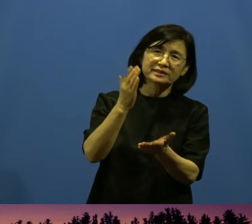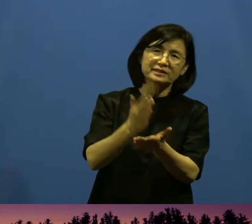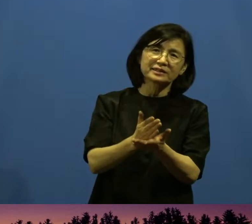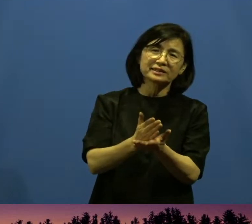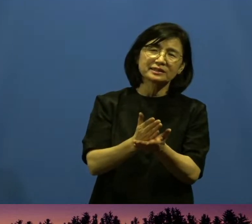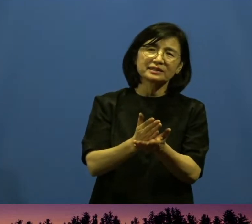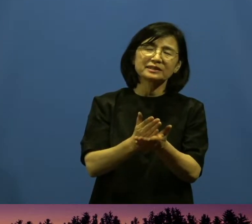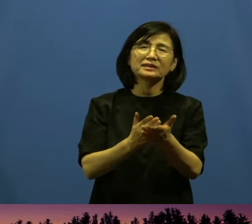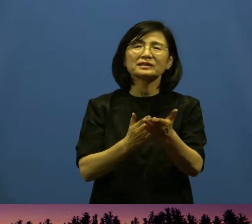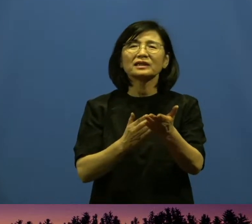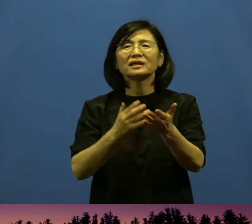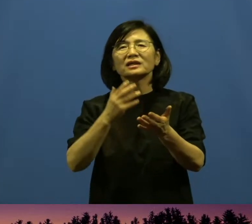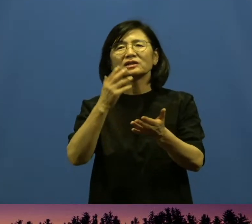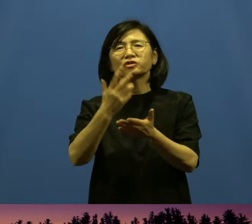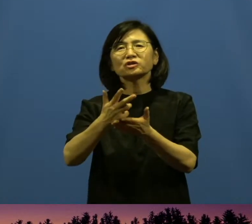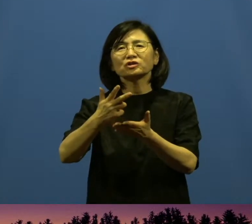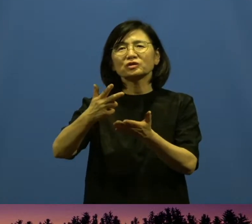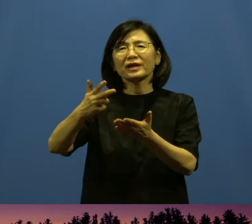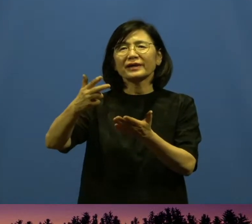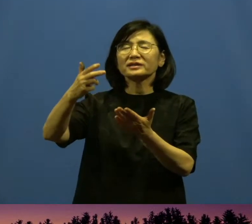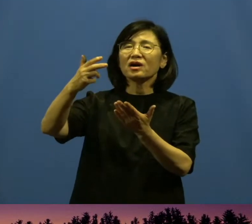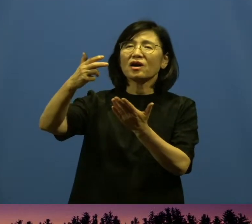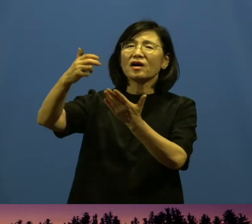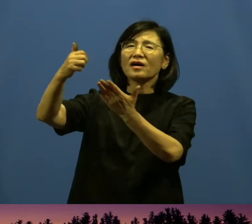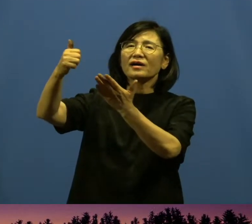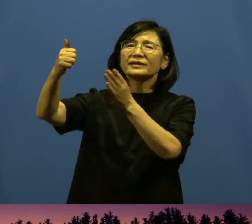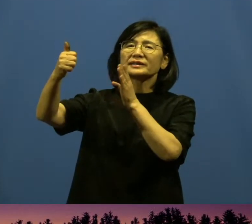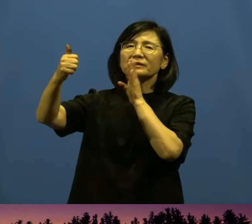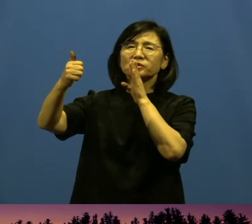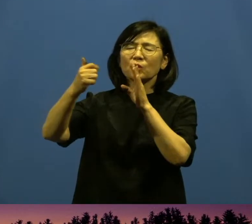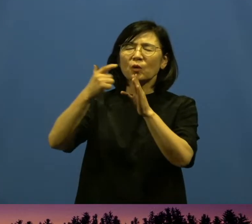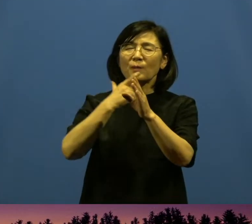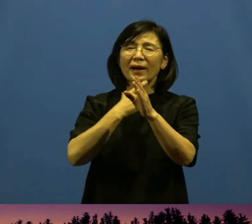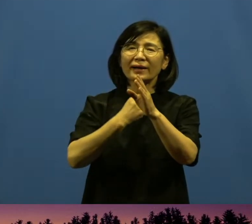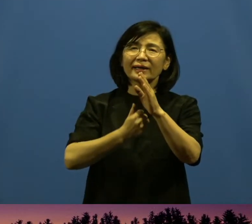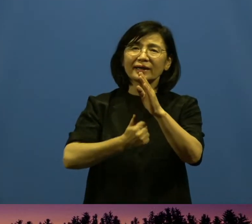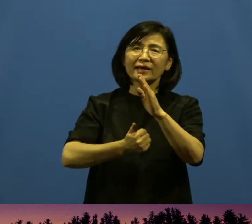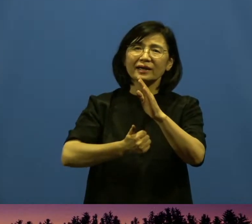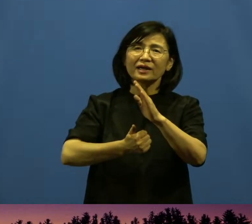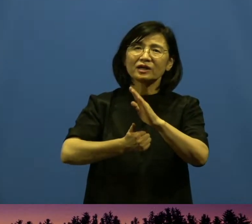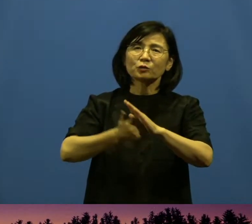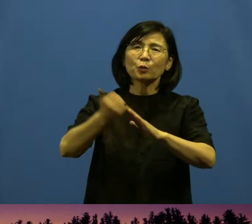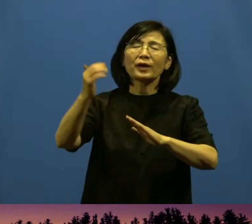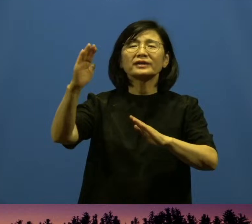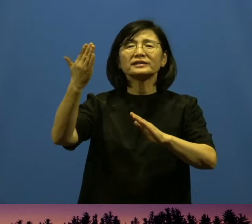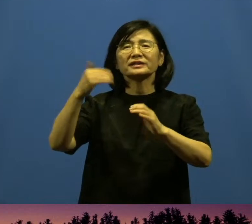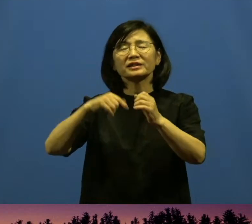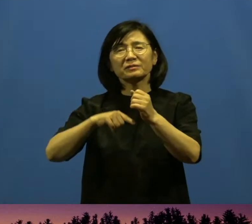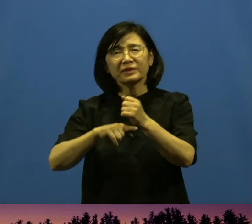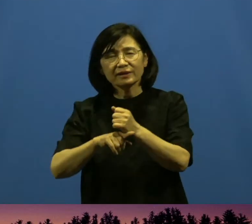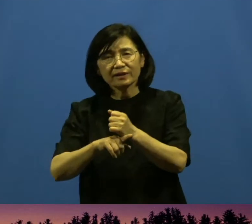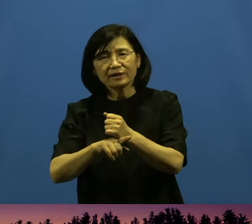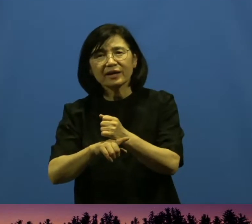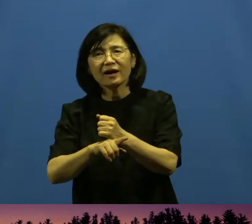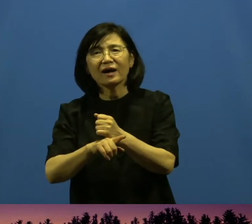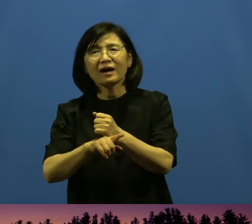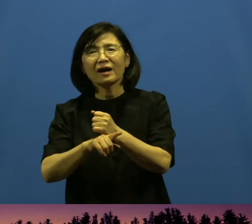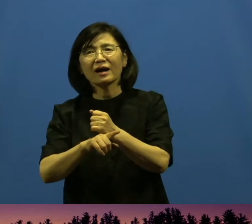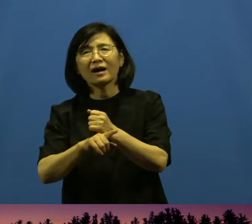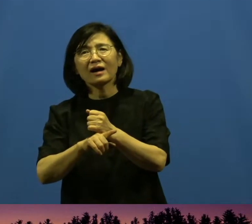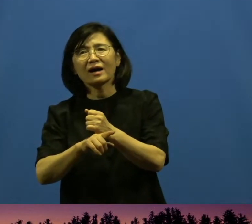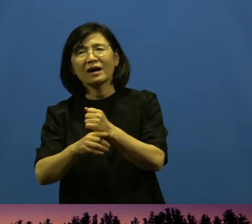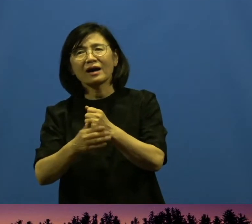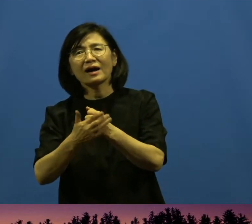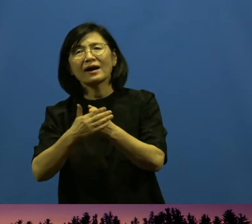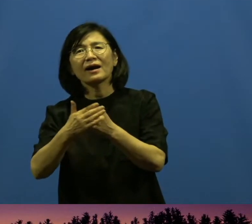것은 주께서 참 소망이 되심이라.